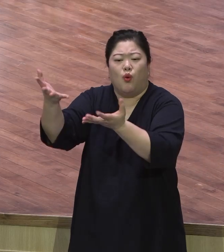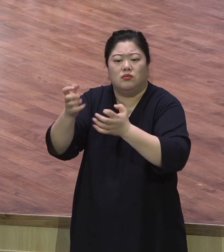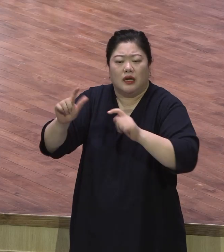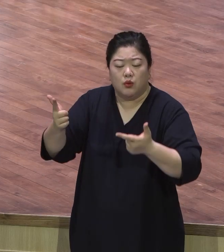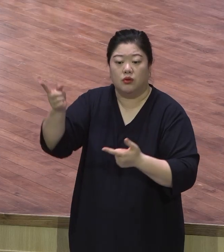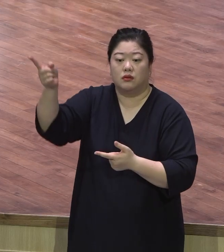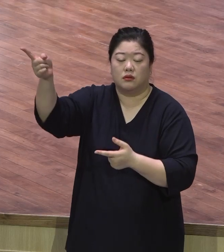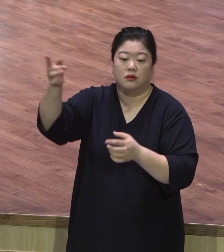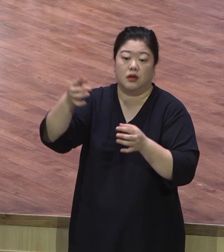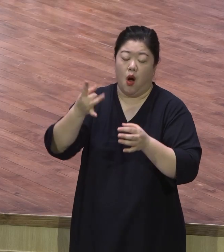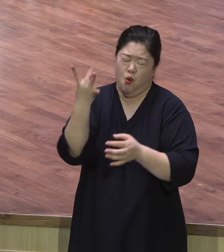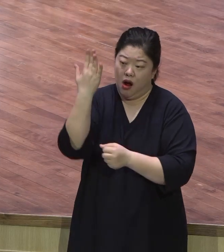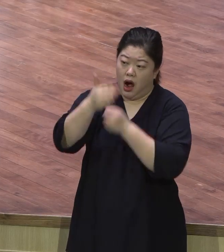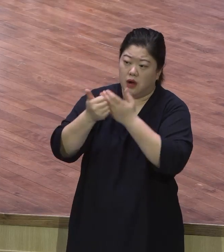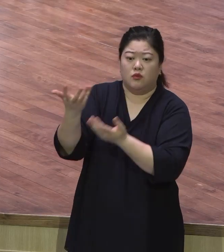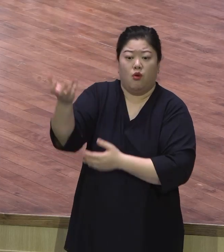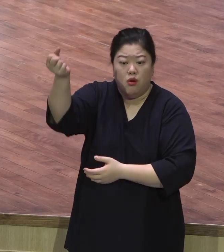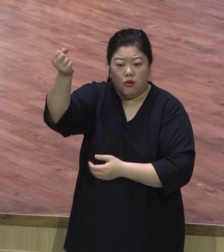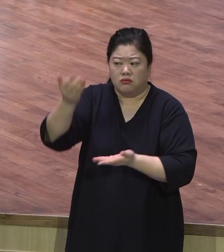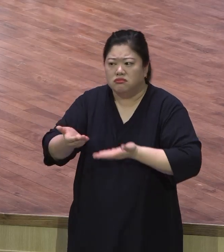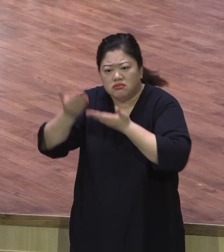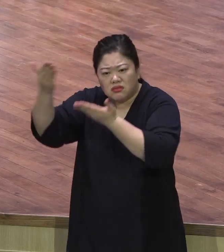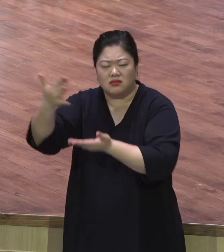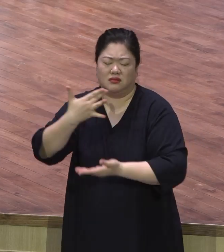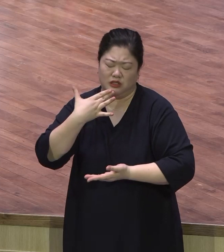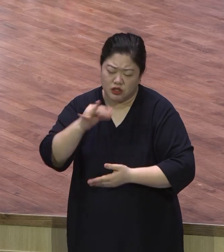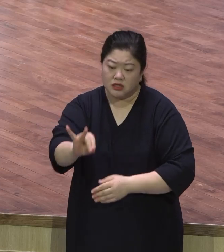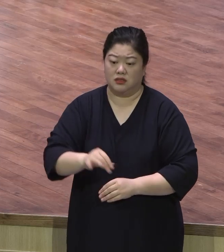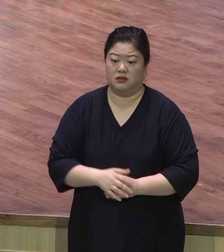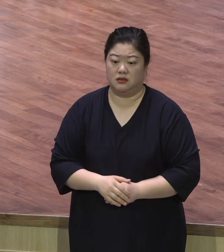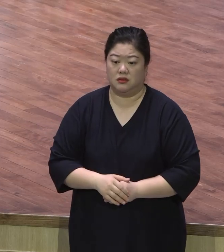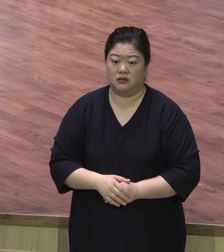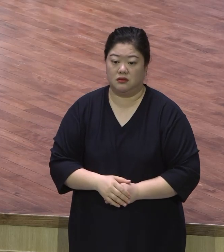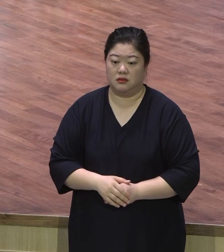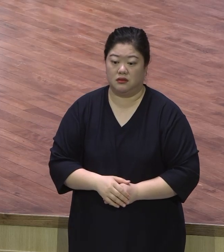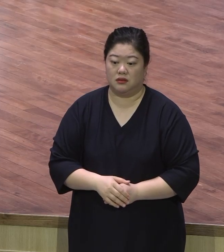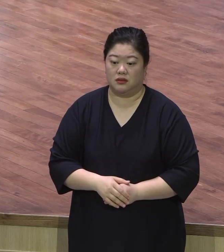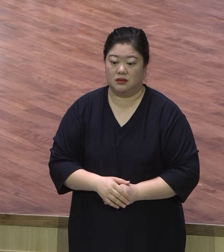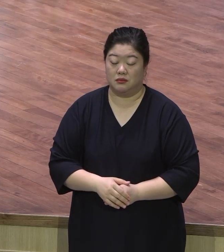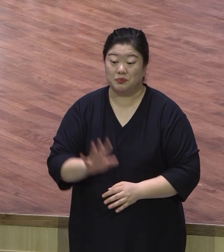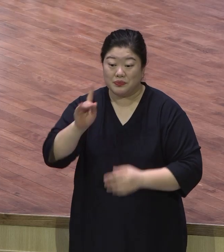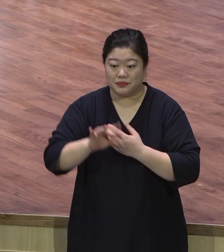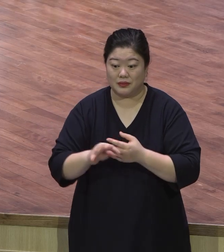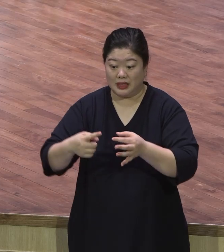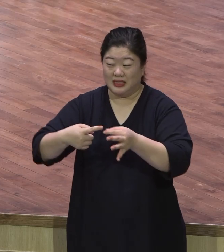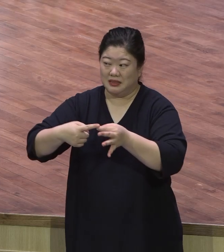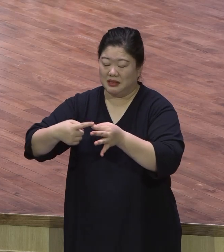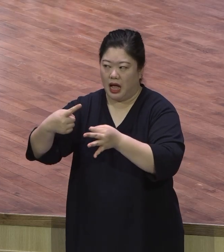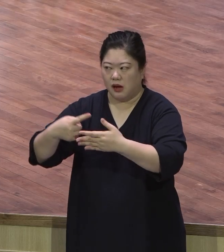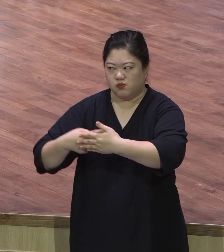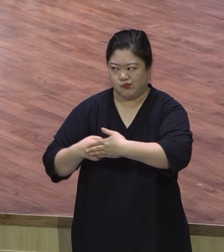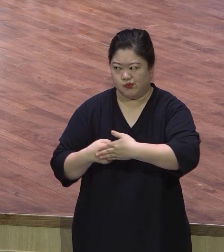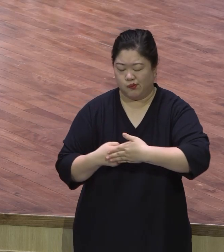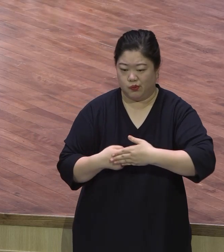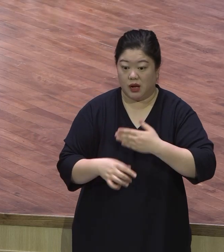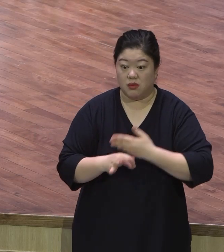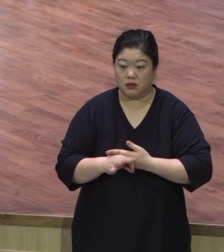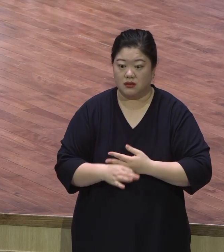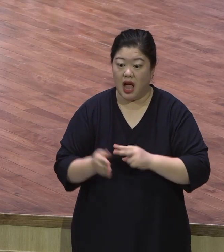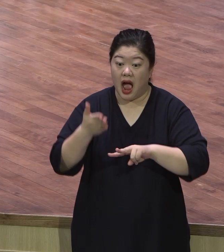11조가 바로 되면 다른 헌금은 말할 필요도 없어요 다른 헌금은 말할 필요도 없이 다 그렇게